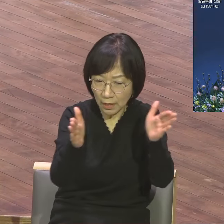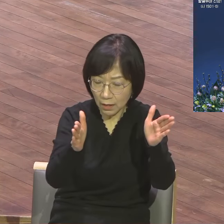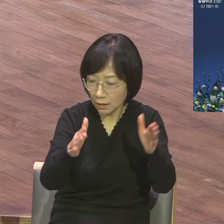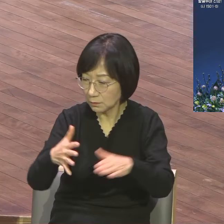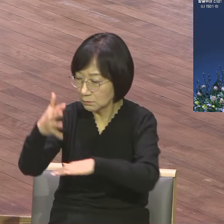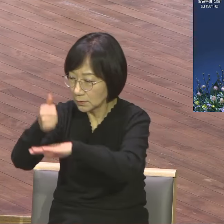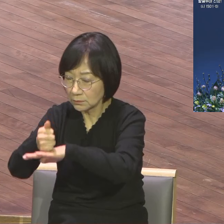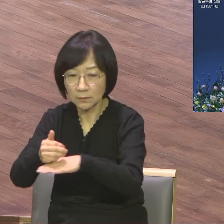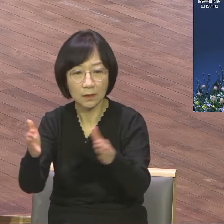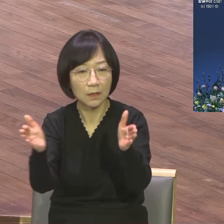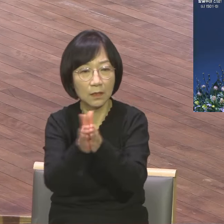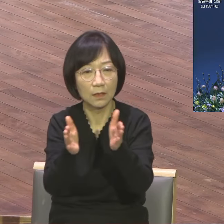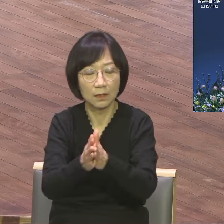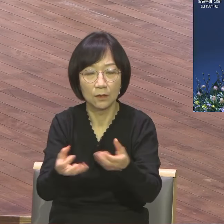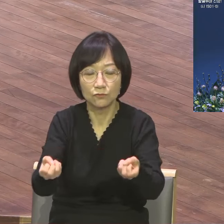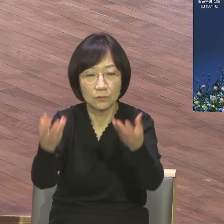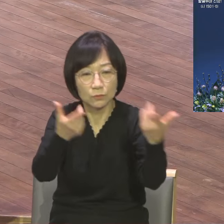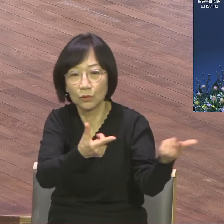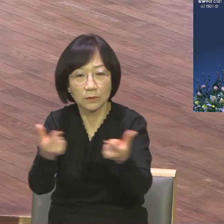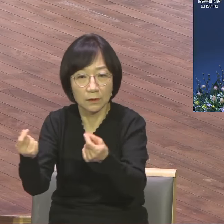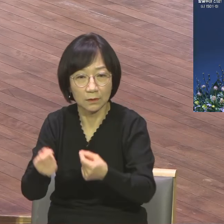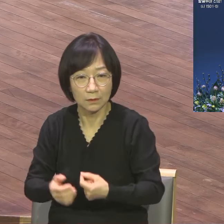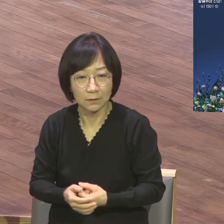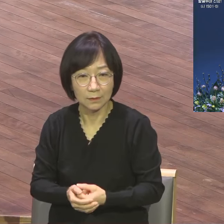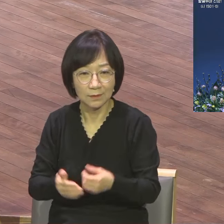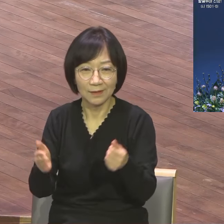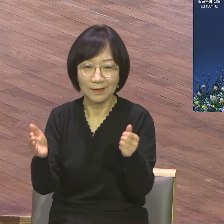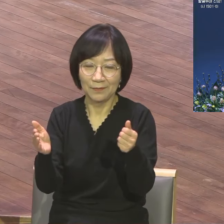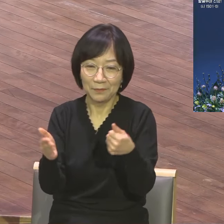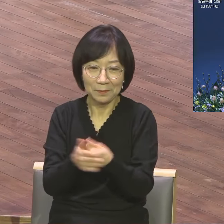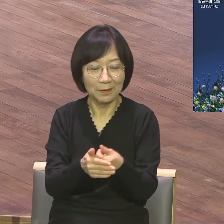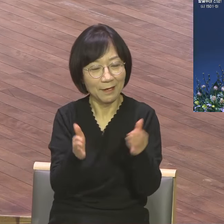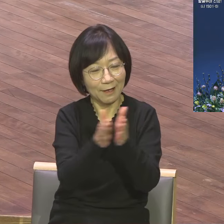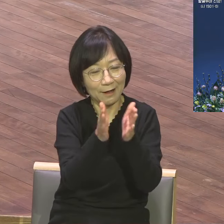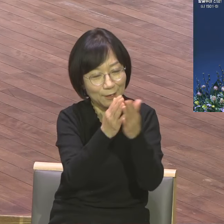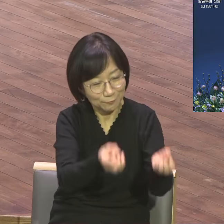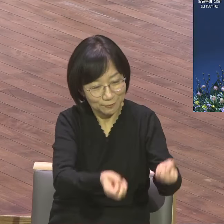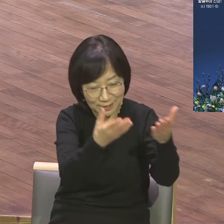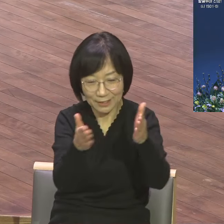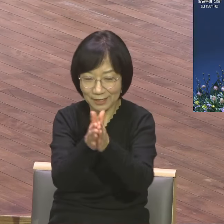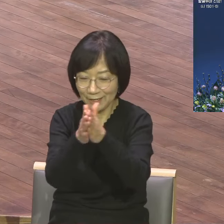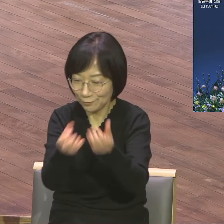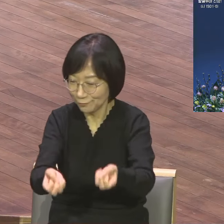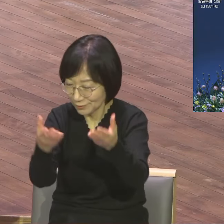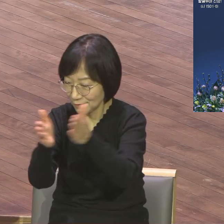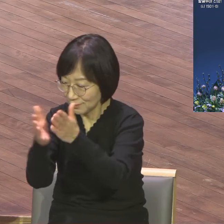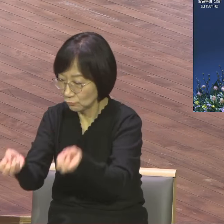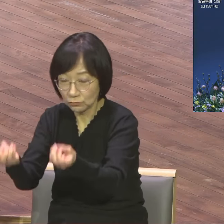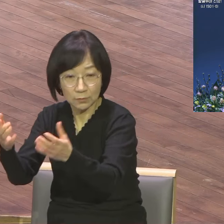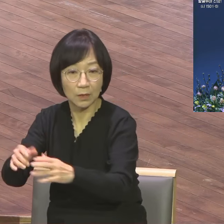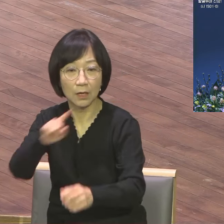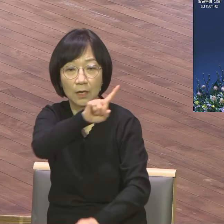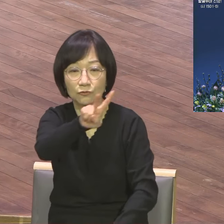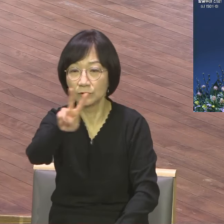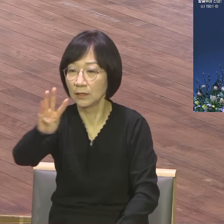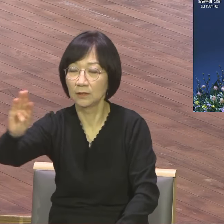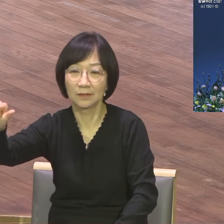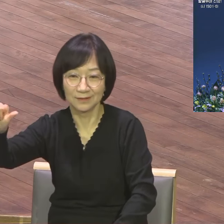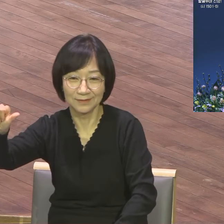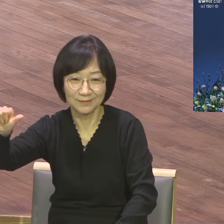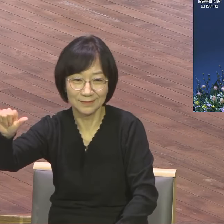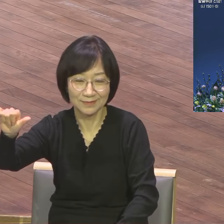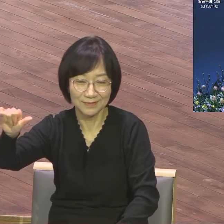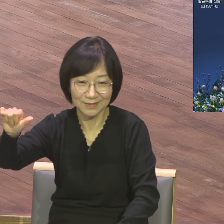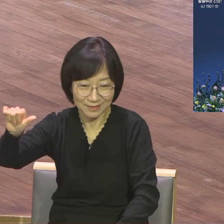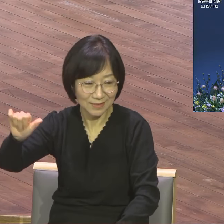있습니다. 그래서 할렐루야 시편이다 그렇게 말합니다. 이 다섯 편의 이 할렐루야 시편의 마지막에 있는 오늘 본문은